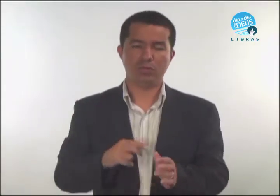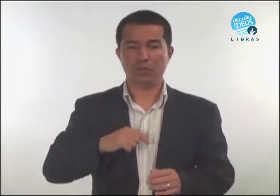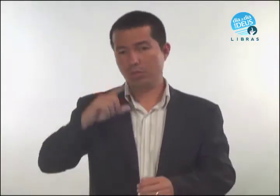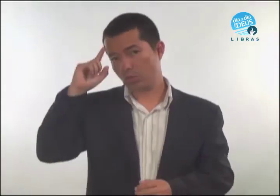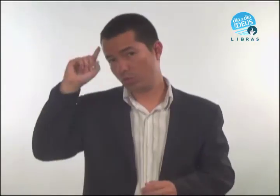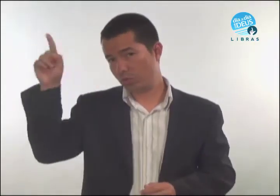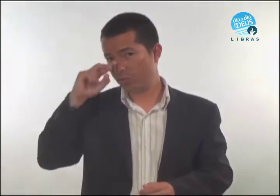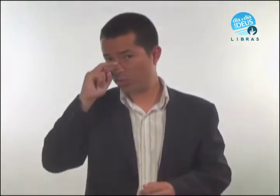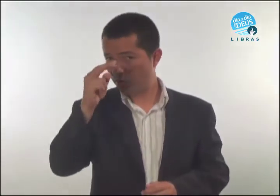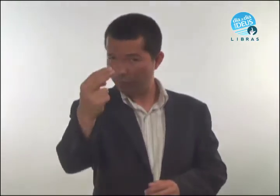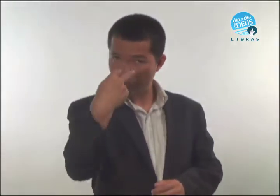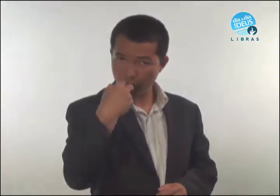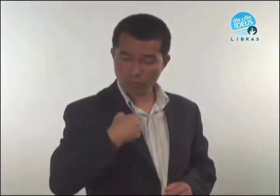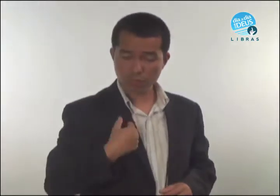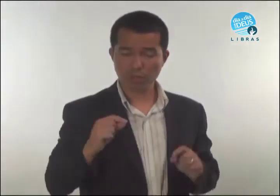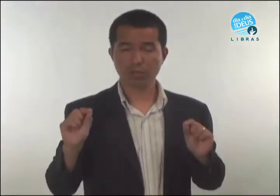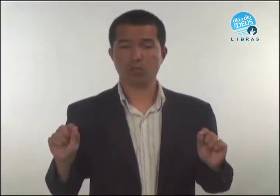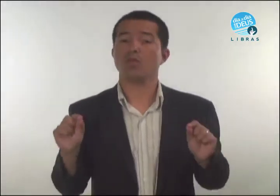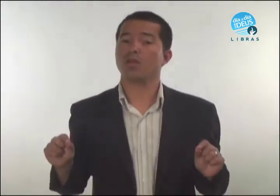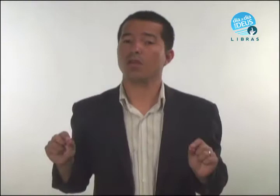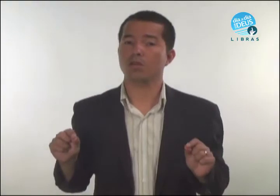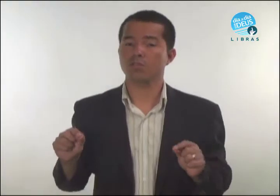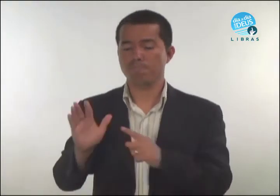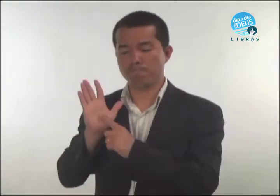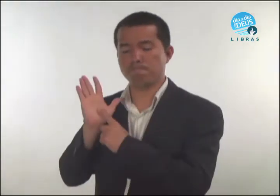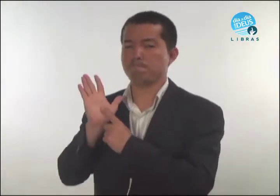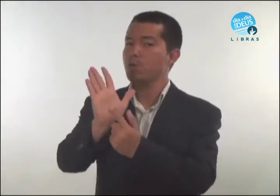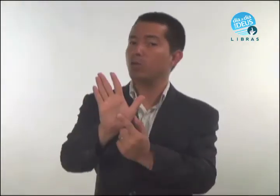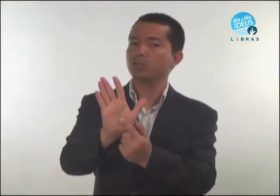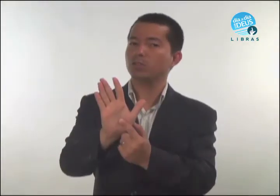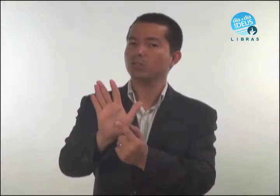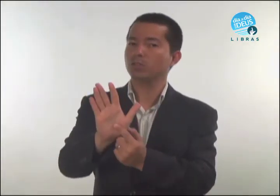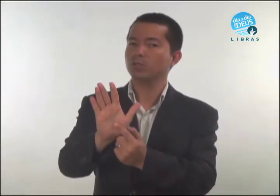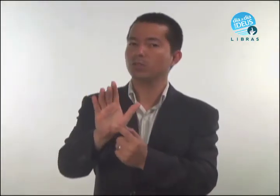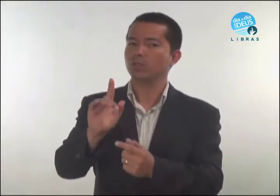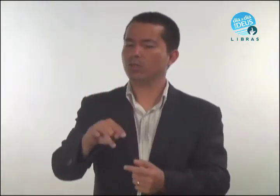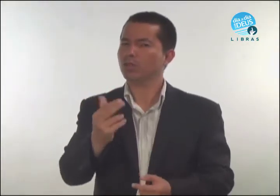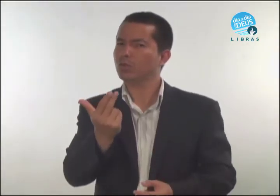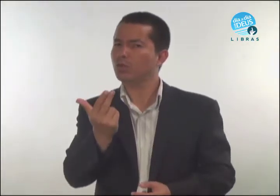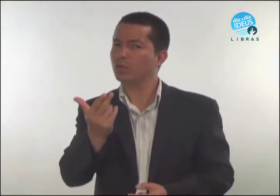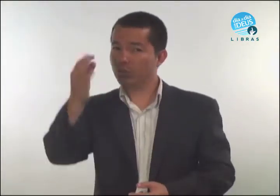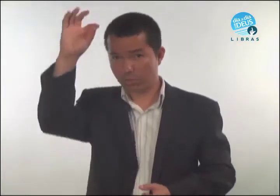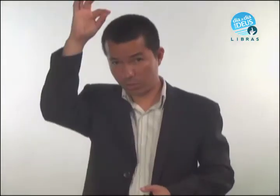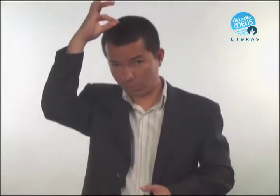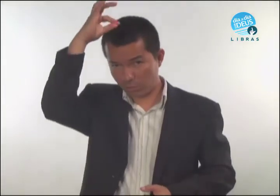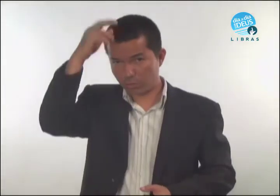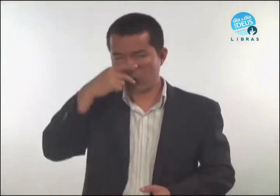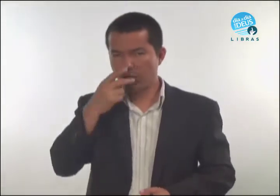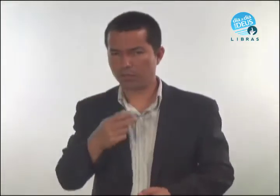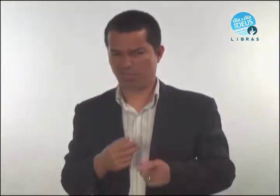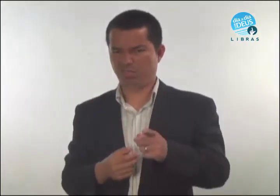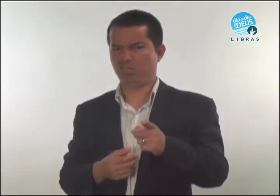serão os primeiros a saber. Primeiro o Espírito de Deus vai testificar no seu coração: essa palavra está esquisita.